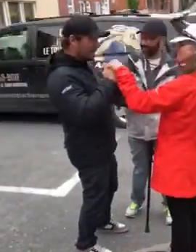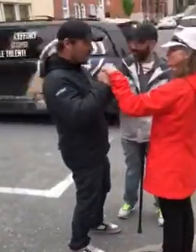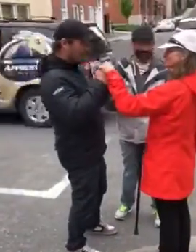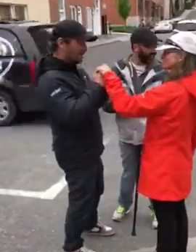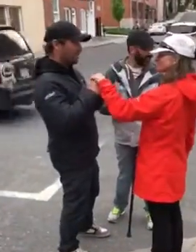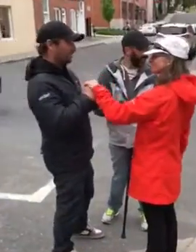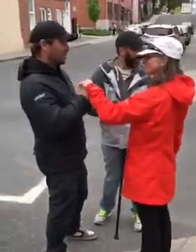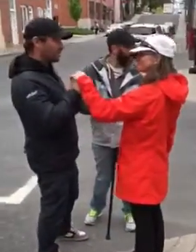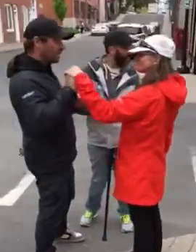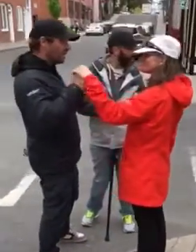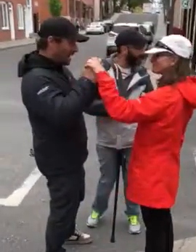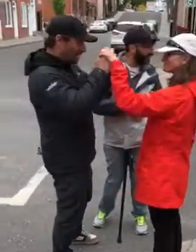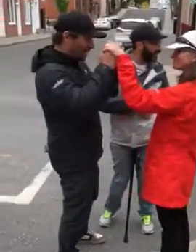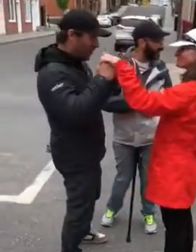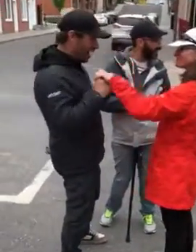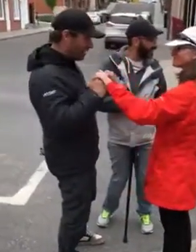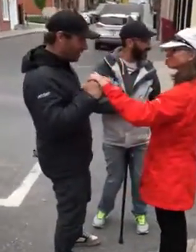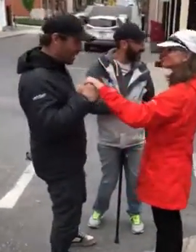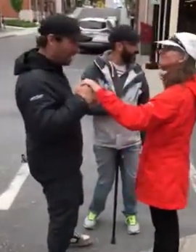communiquer seulement avec un